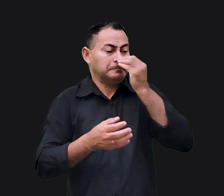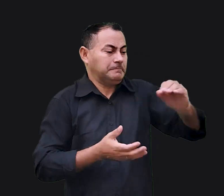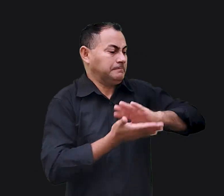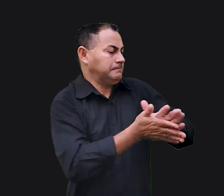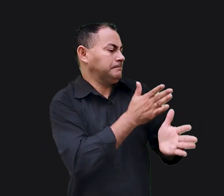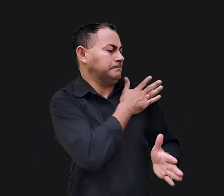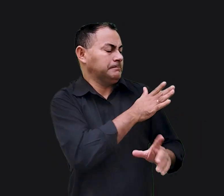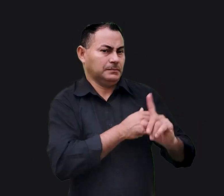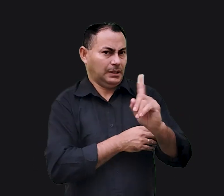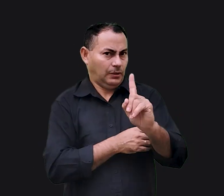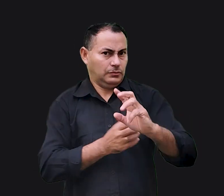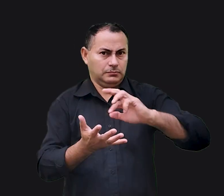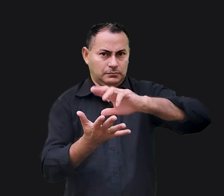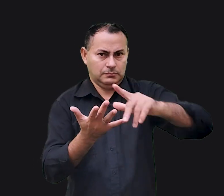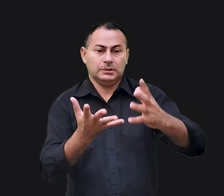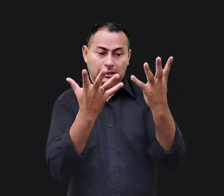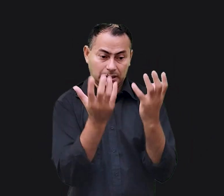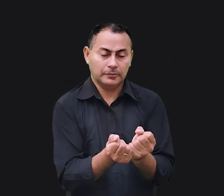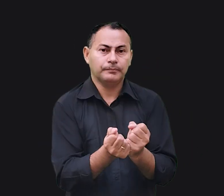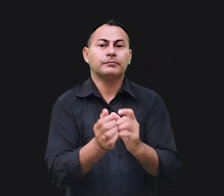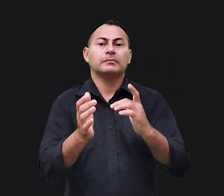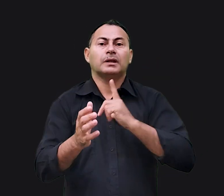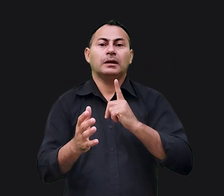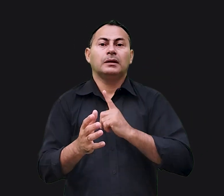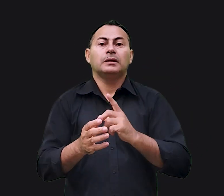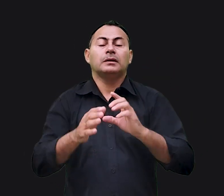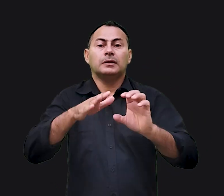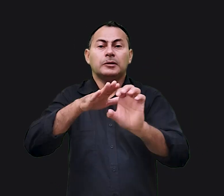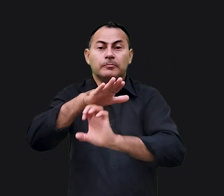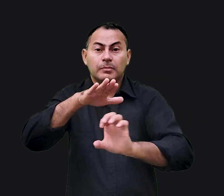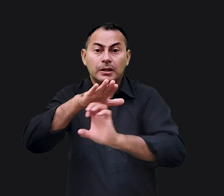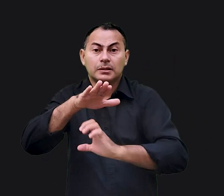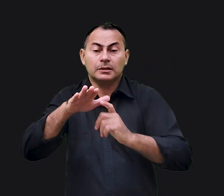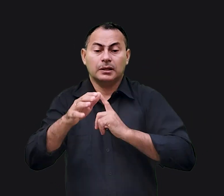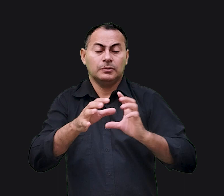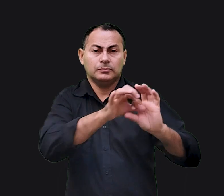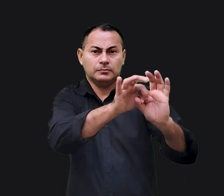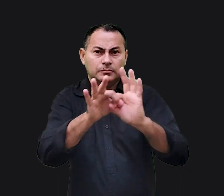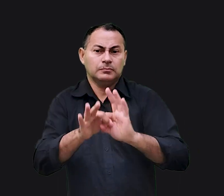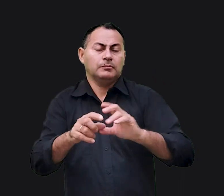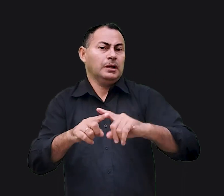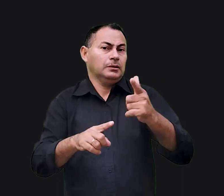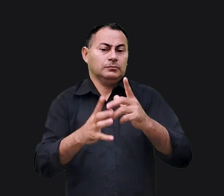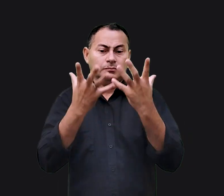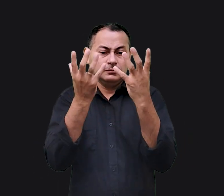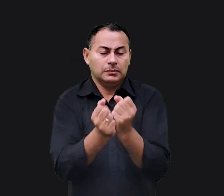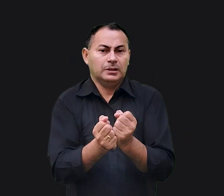a diversidade. Existem empresas que têm unidade, mas que não toleram